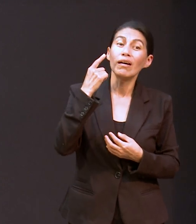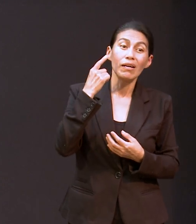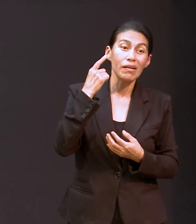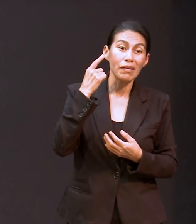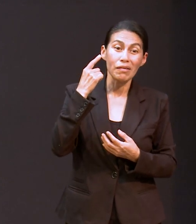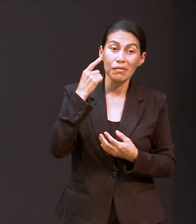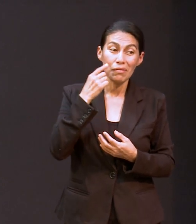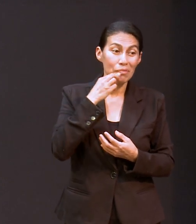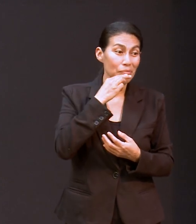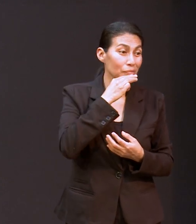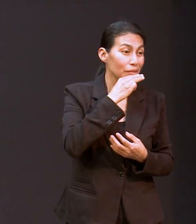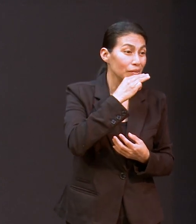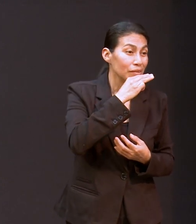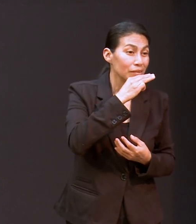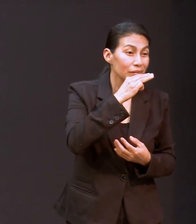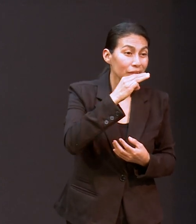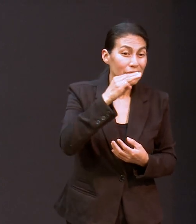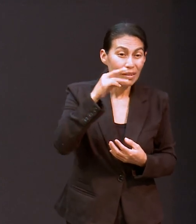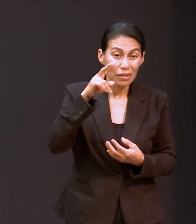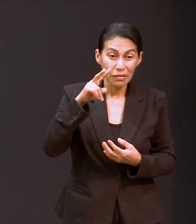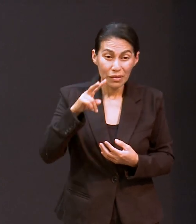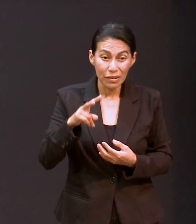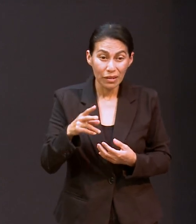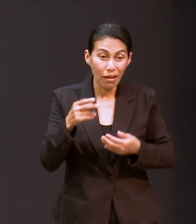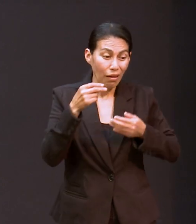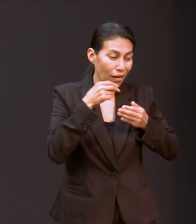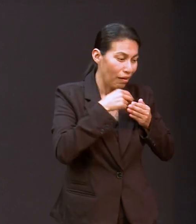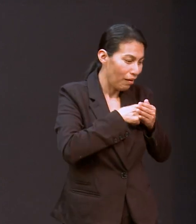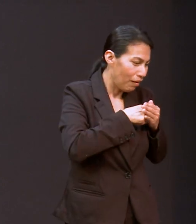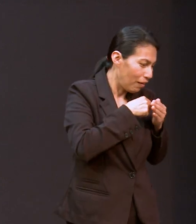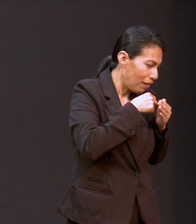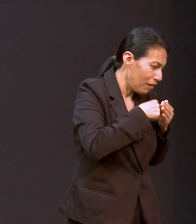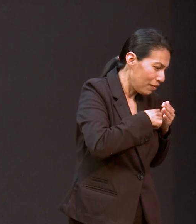el mensaje de verdad